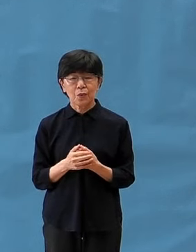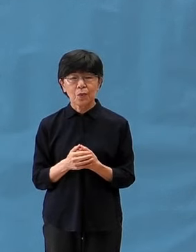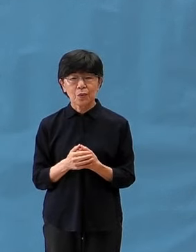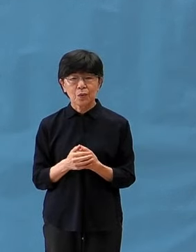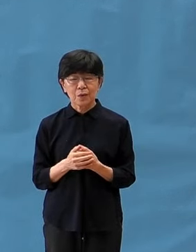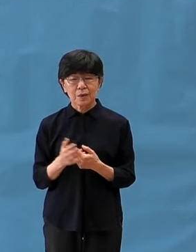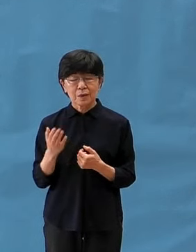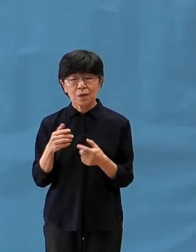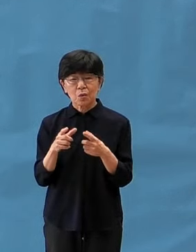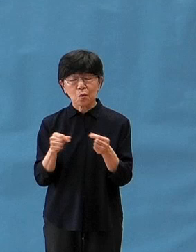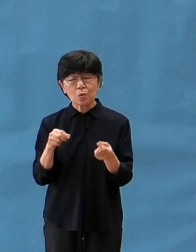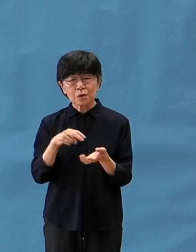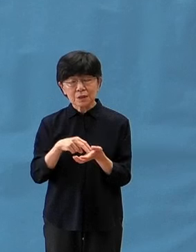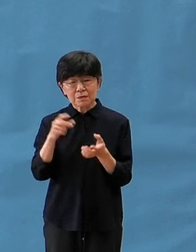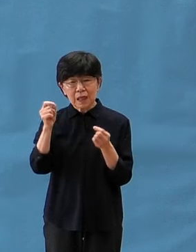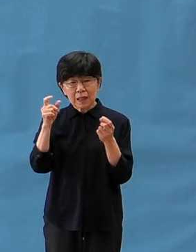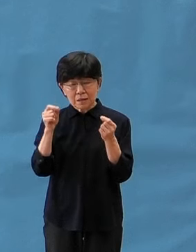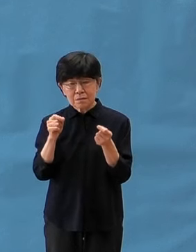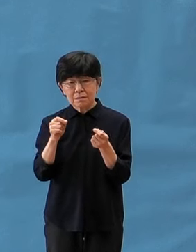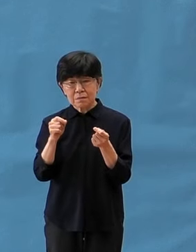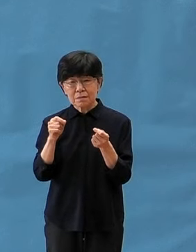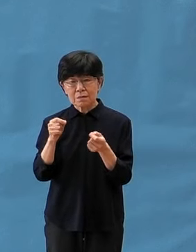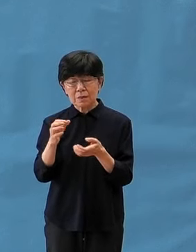立大学の提言をされた方々も、